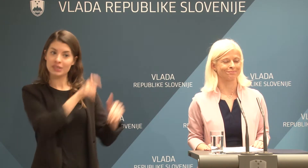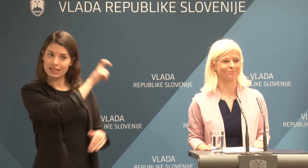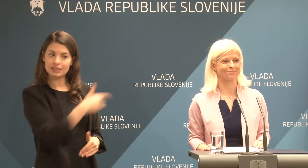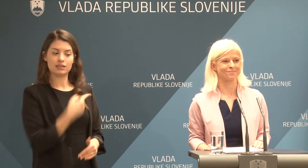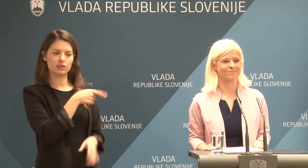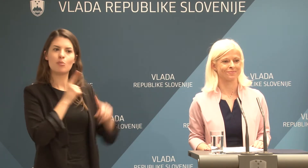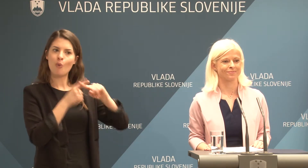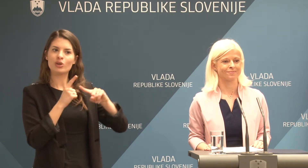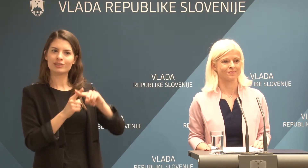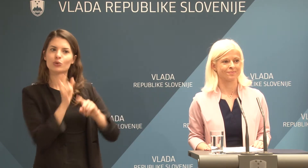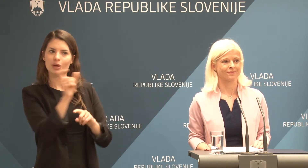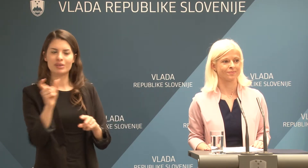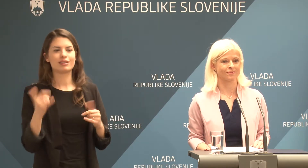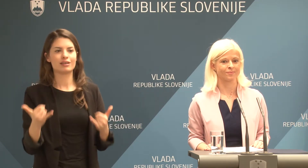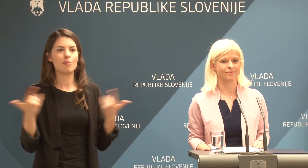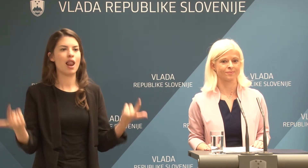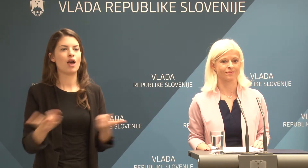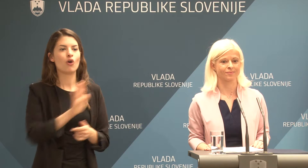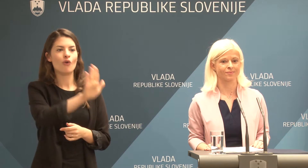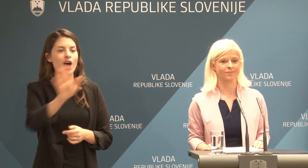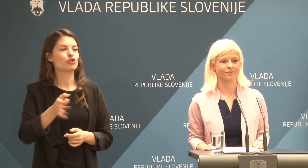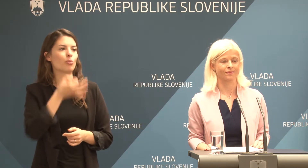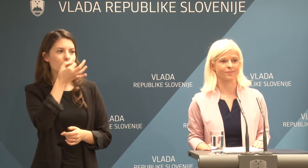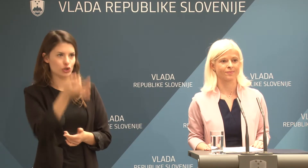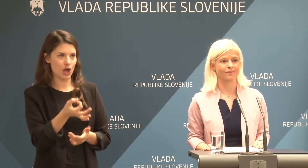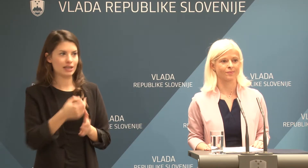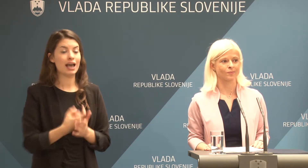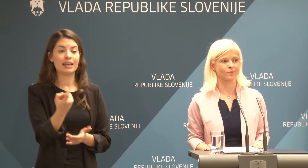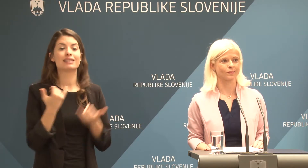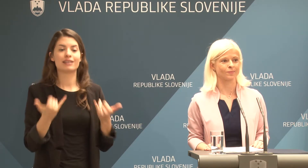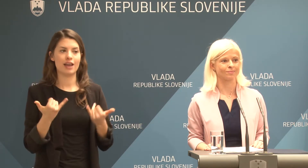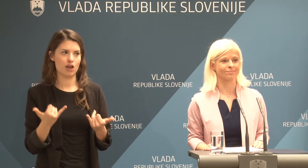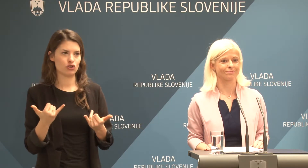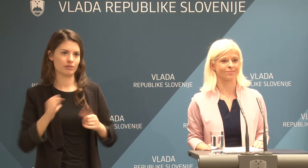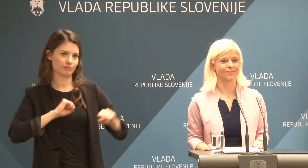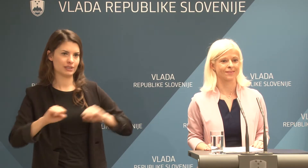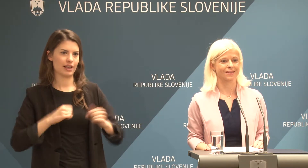pozitivne besede. Vaše vprašanje na to temo oziroma na tej točki z današnje seje vlade.